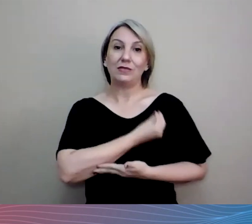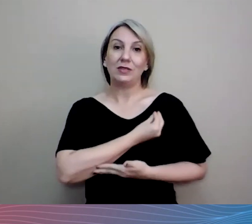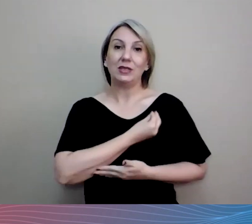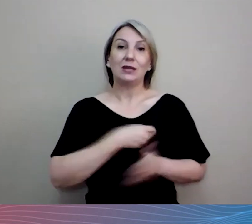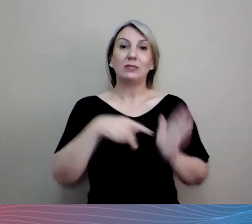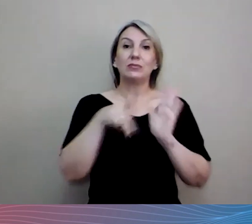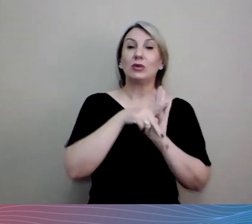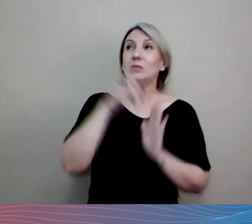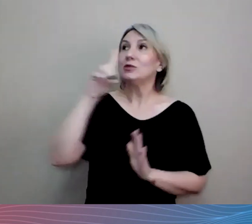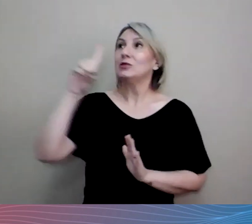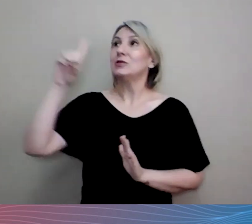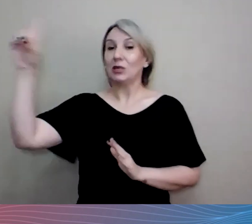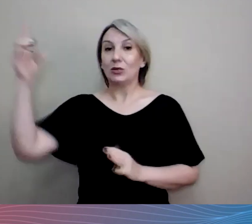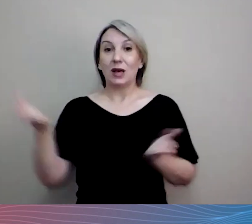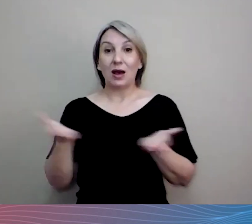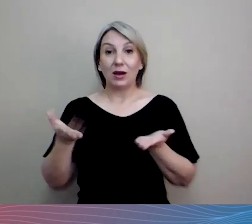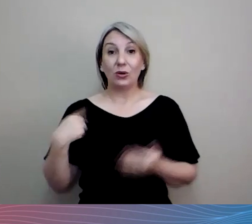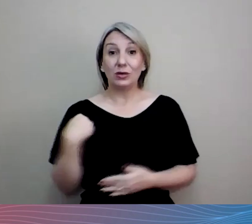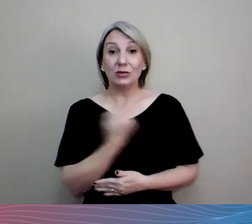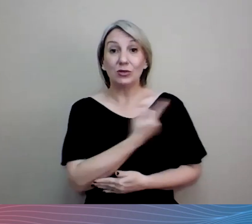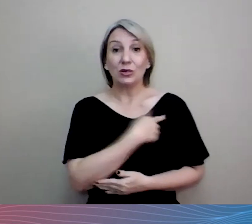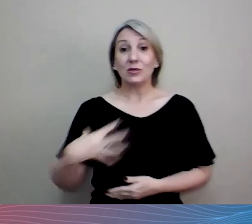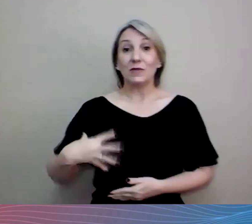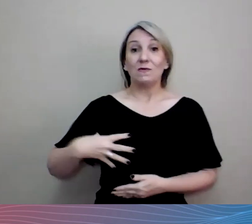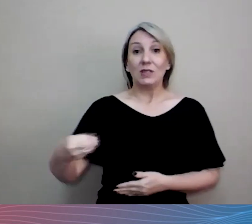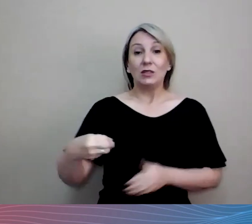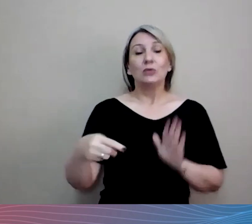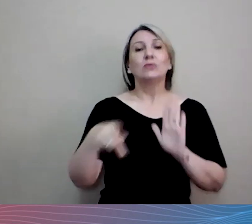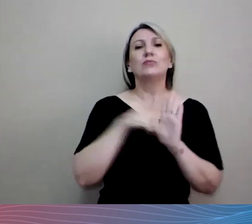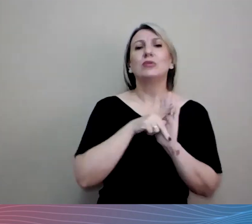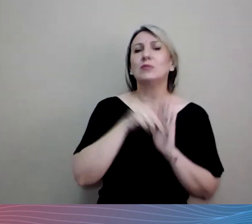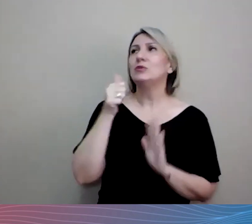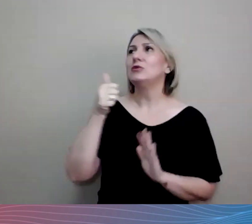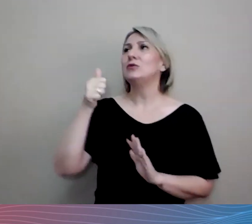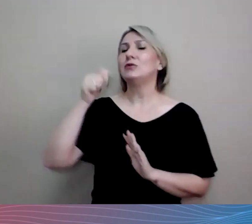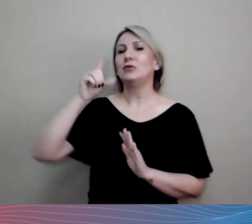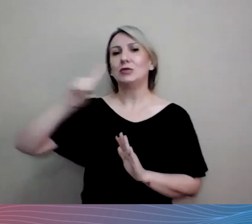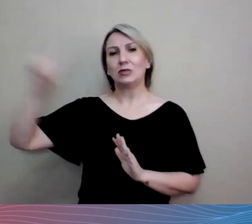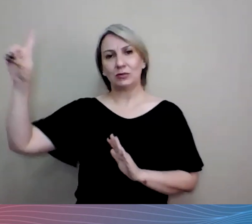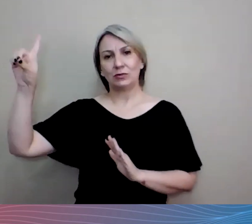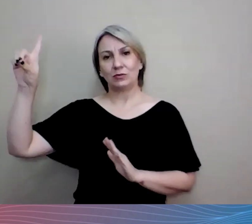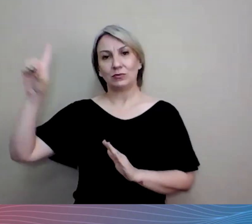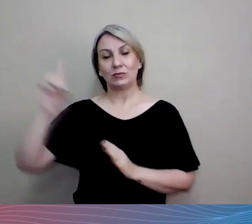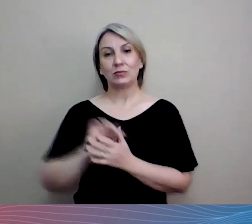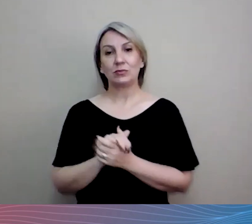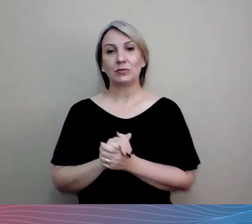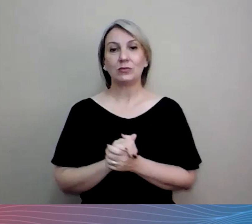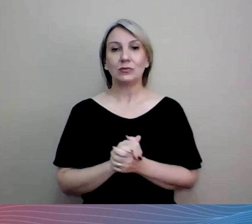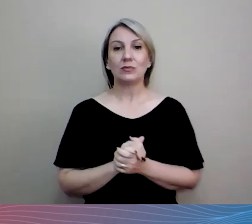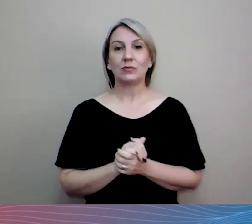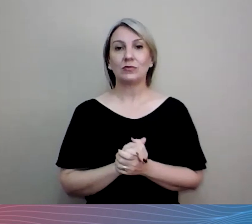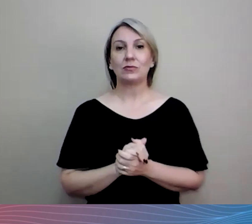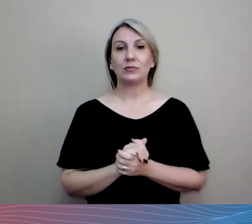mas Cristo ficou confinado em nosso espírito. A partir desse dia, nós